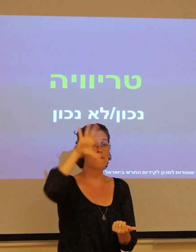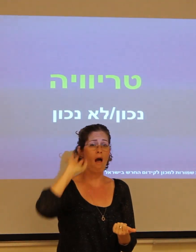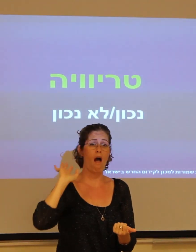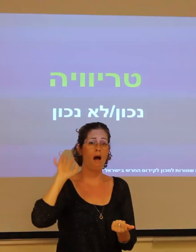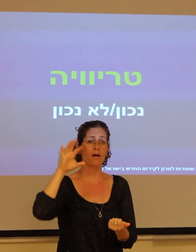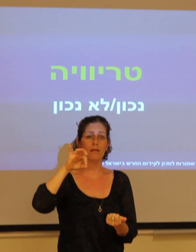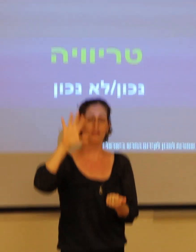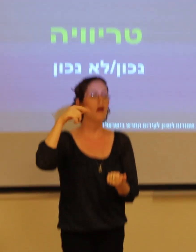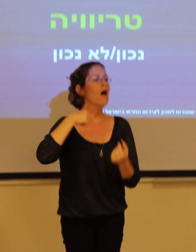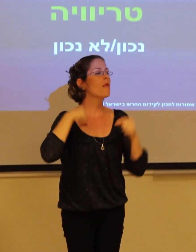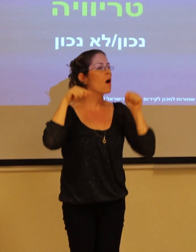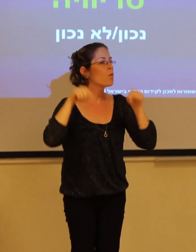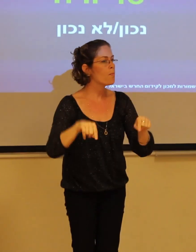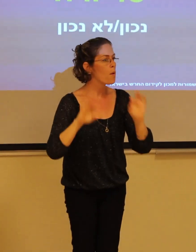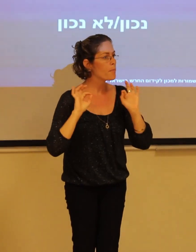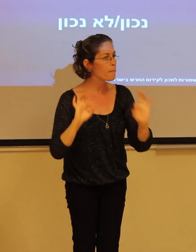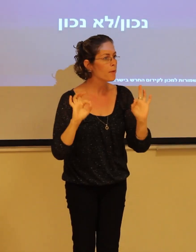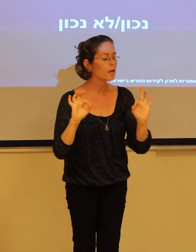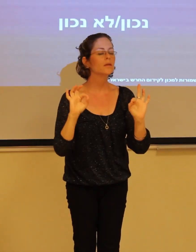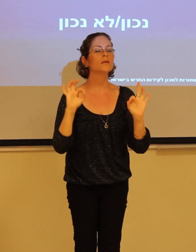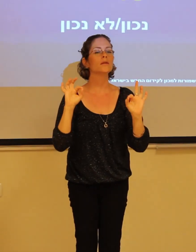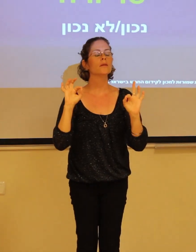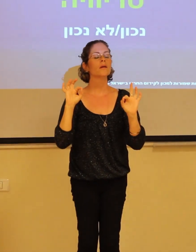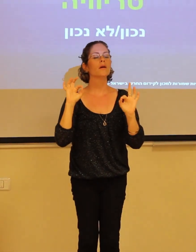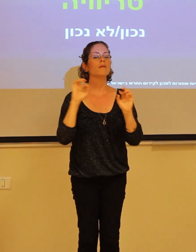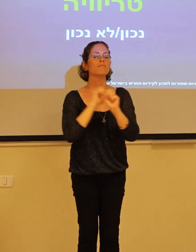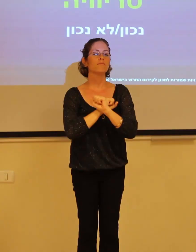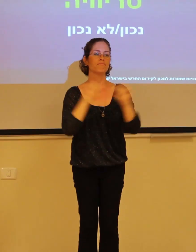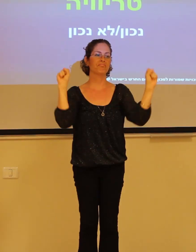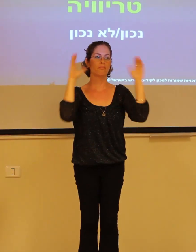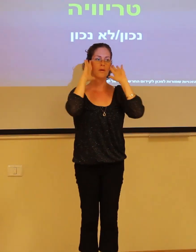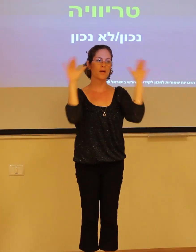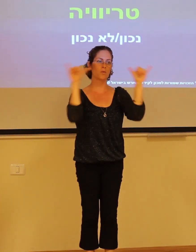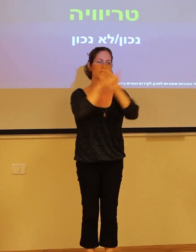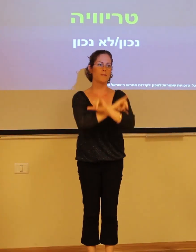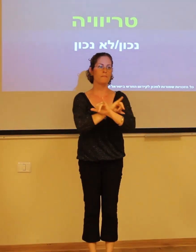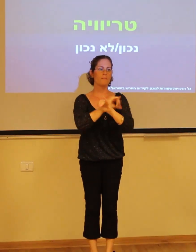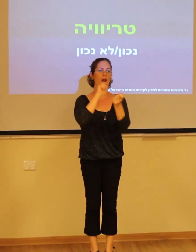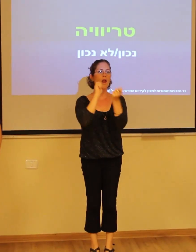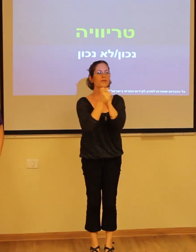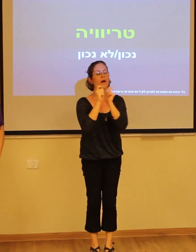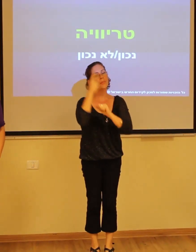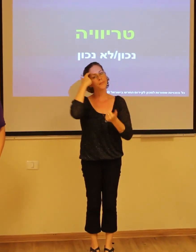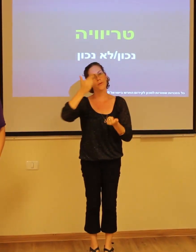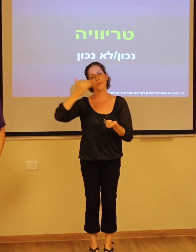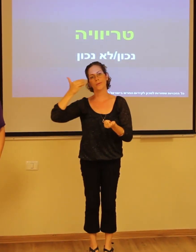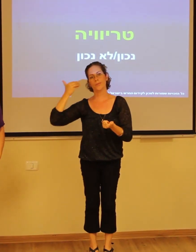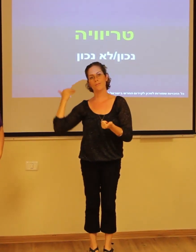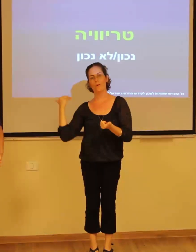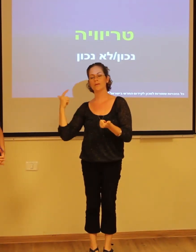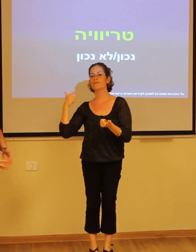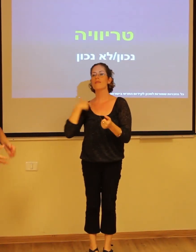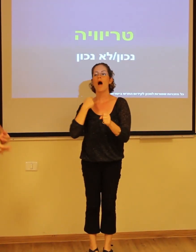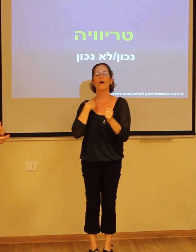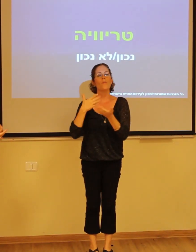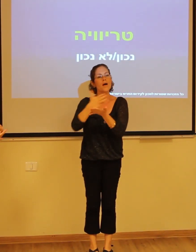המראה. אז כמו שקודם יעל אמרה, זה פה ממש לטעימה קצרה של... זה בעיקר כדי לנפץ מיתוסים, דעות קדומות